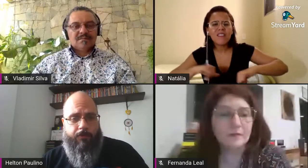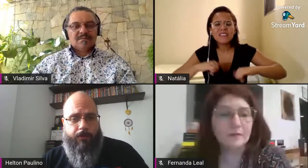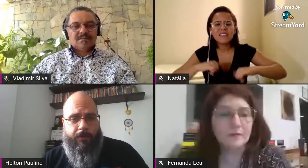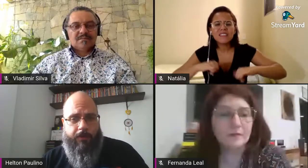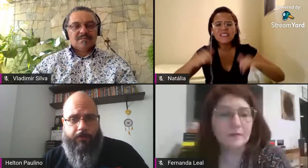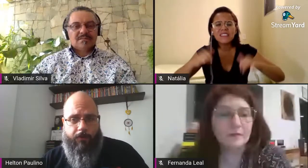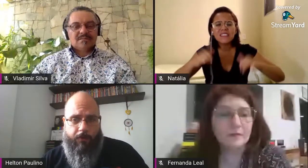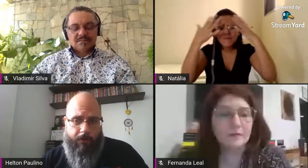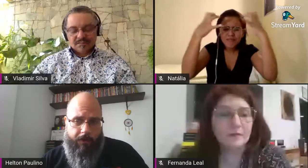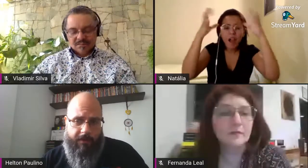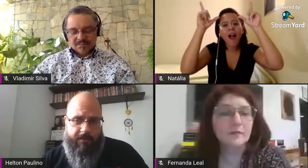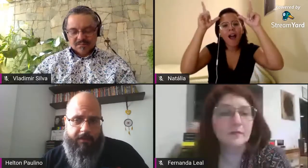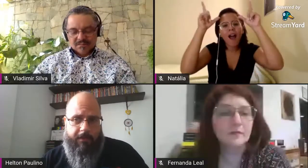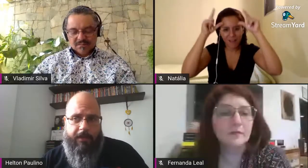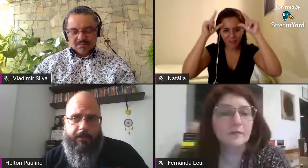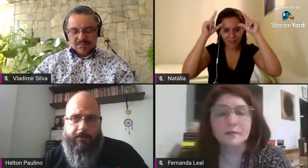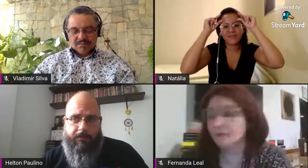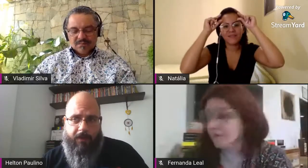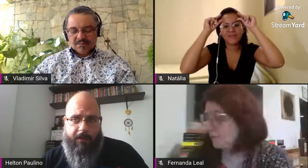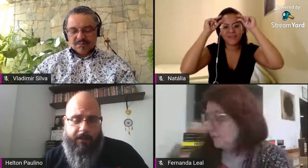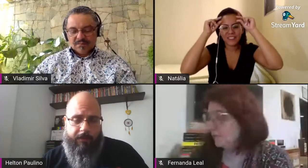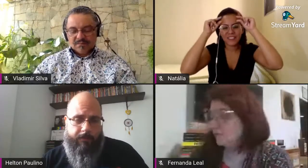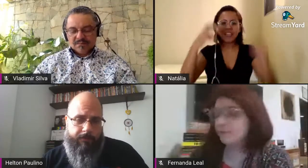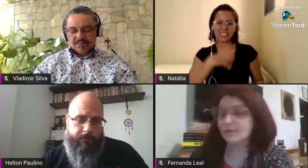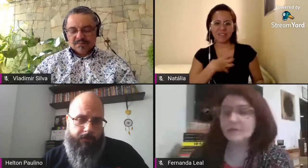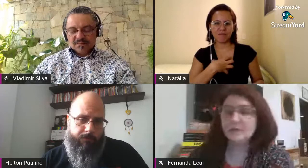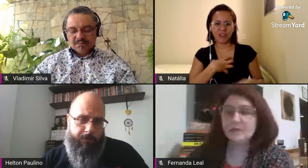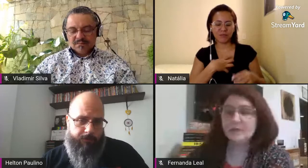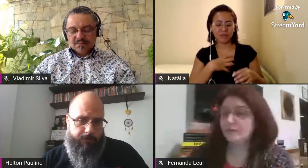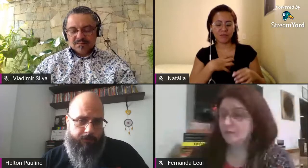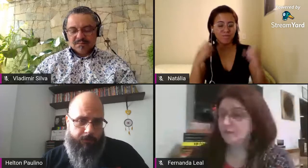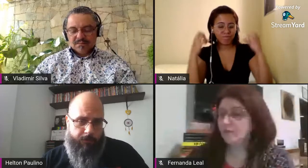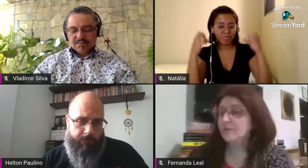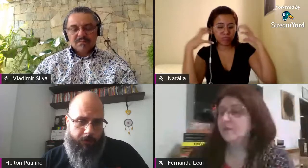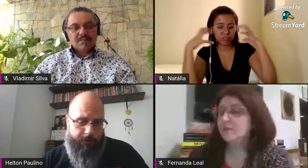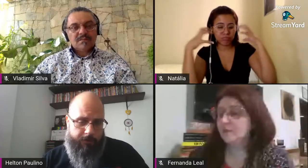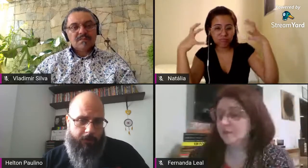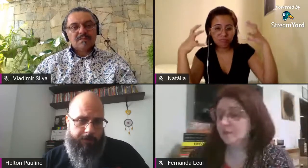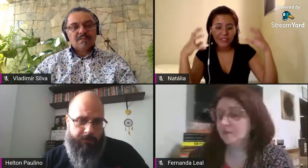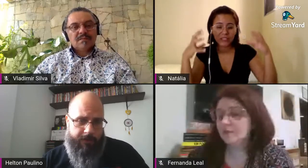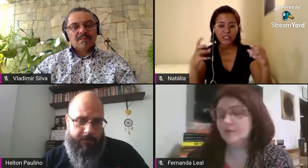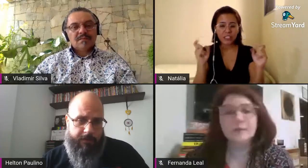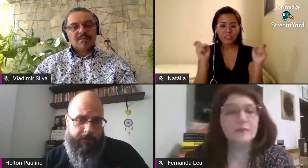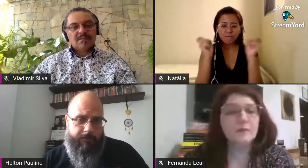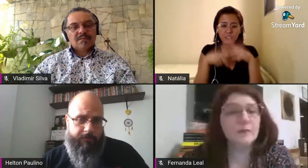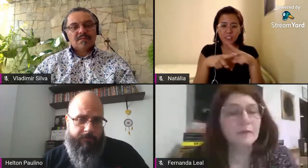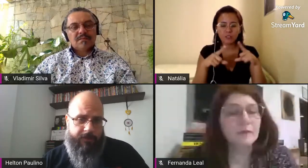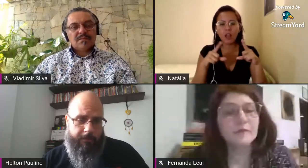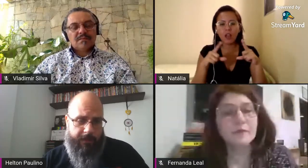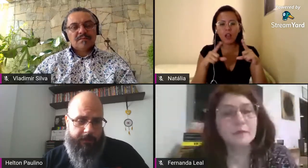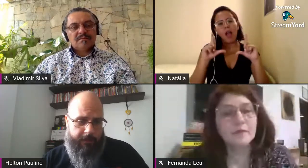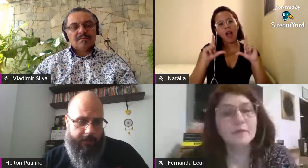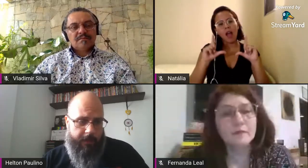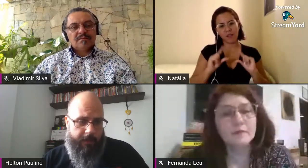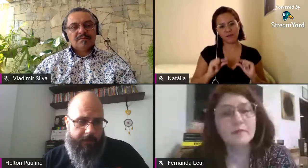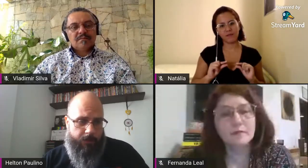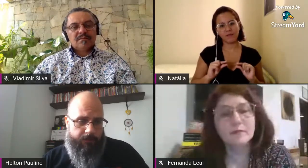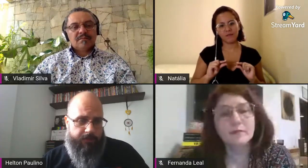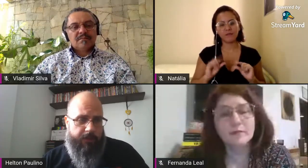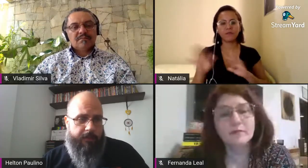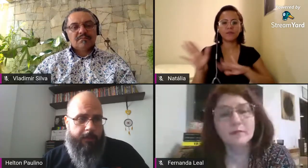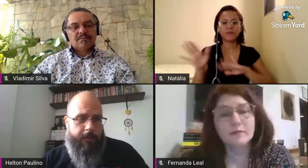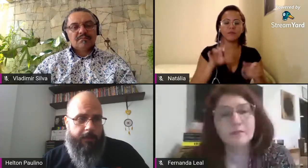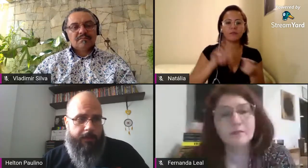Eu essa semana tive a tia de um nosso professor Sóstenes Lopes faleceu, vitimada